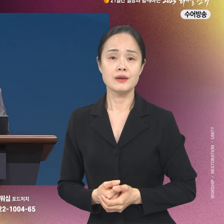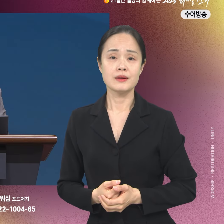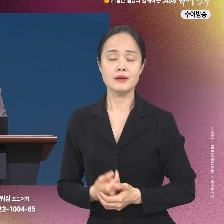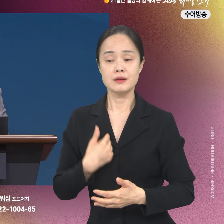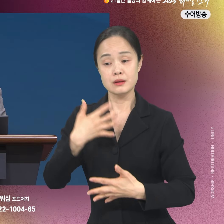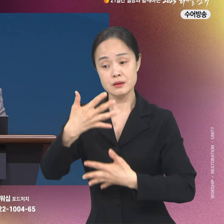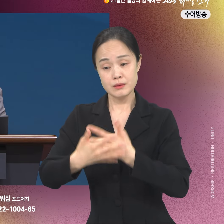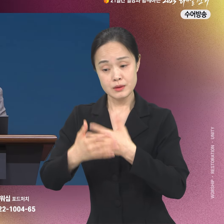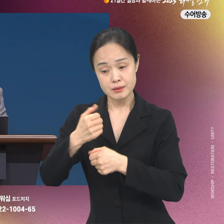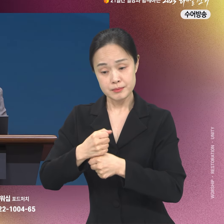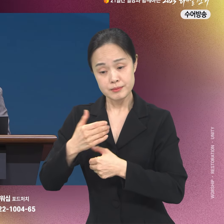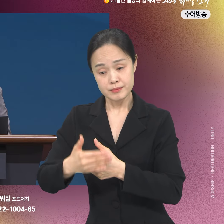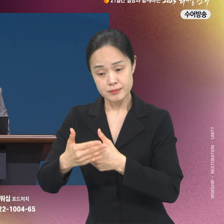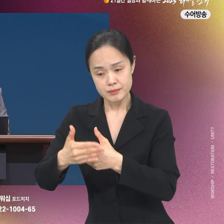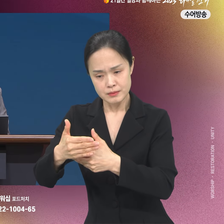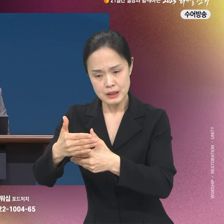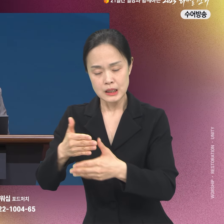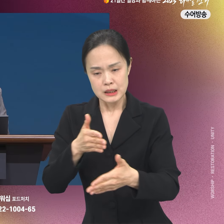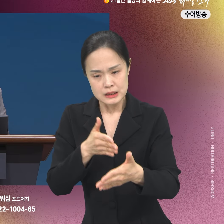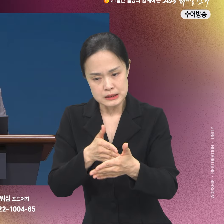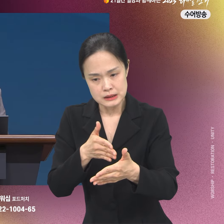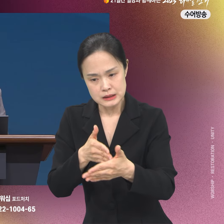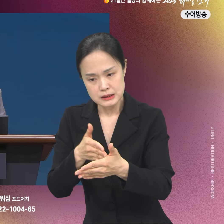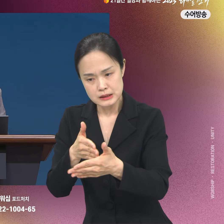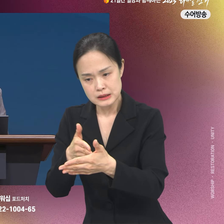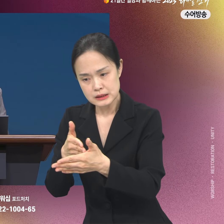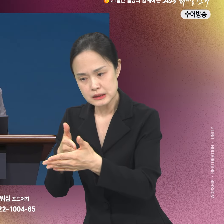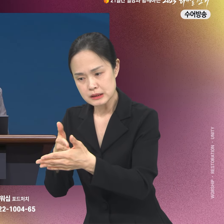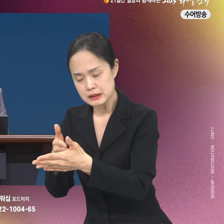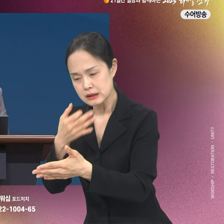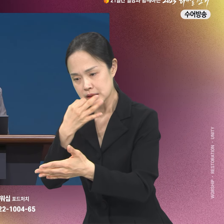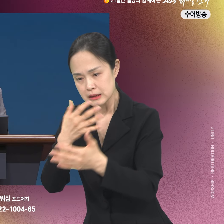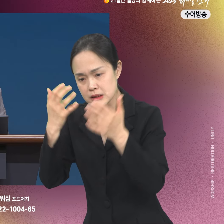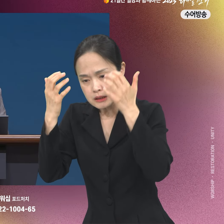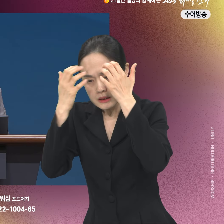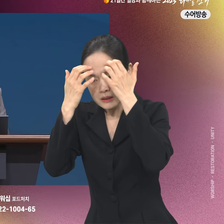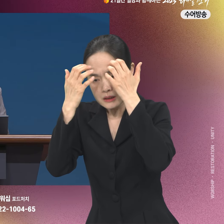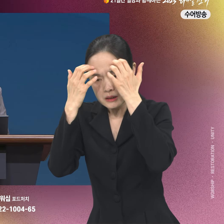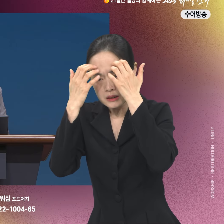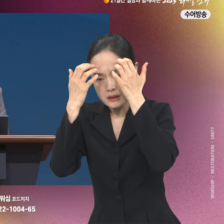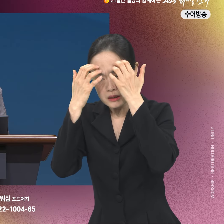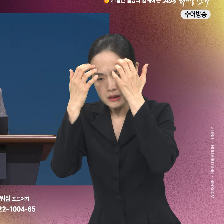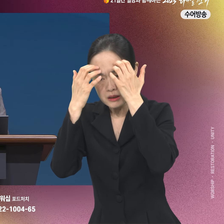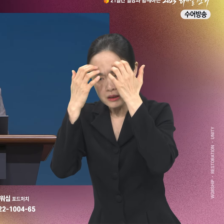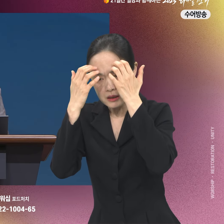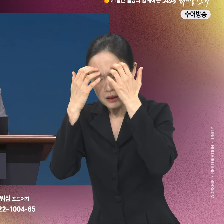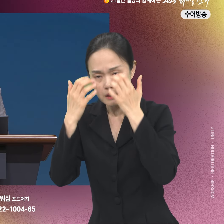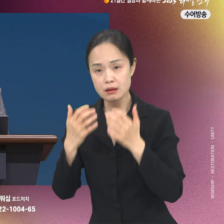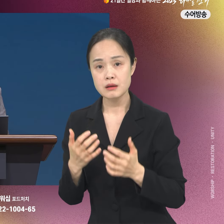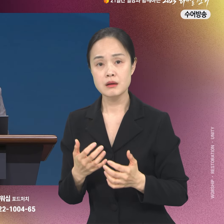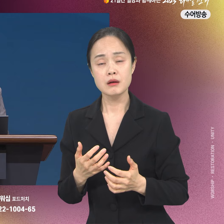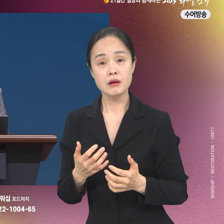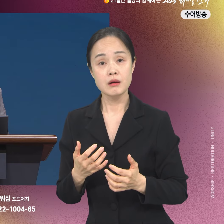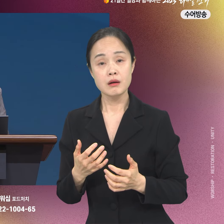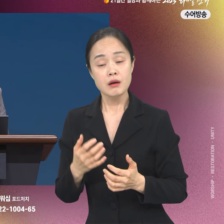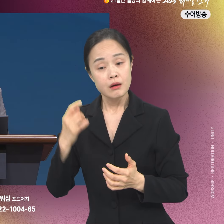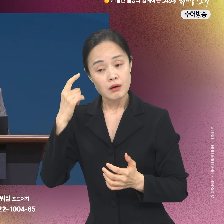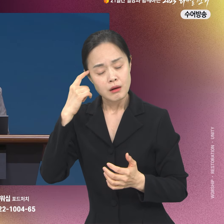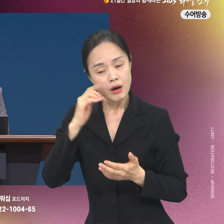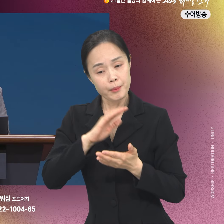제작도 지연되고 쉽지 않은 상황이 있다 보니까 이제 그 생각들이 하나씩 지워진 거예요. 그러면서